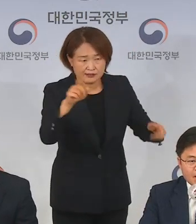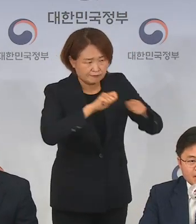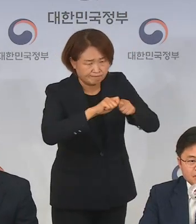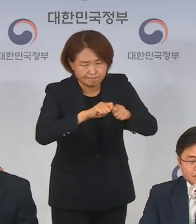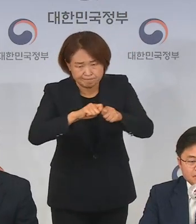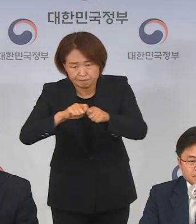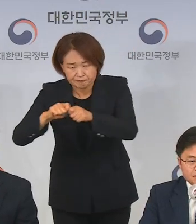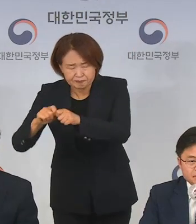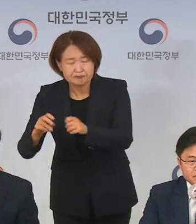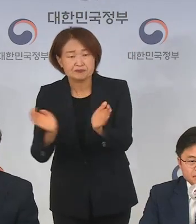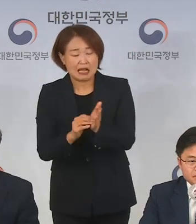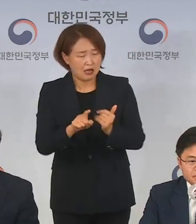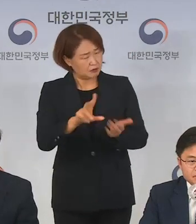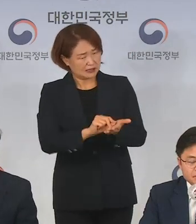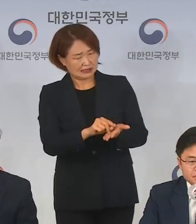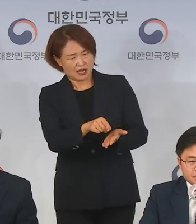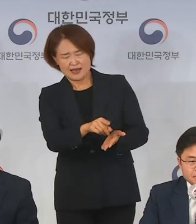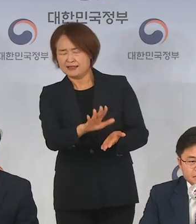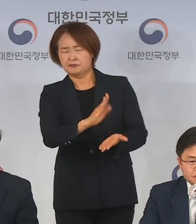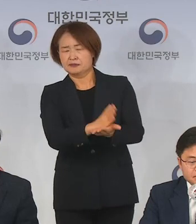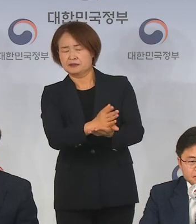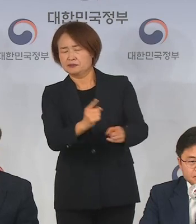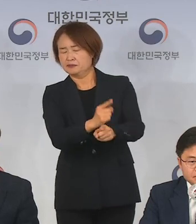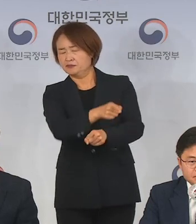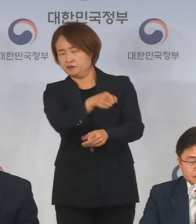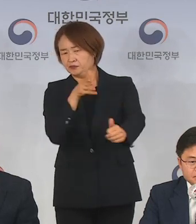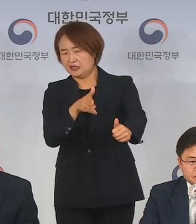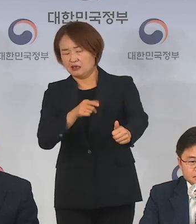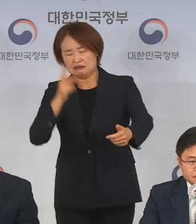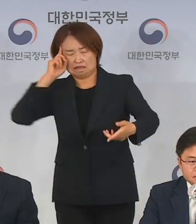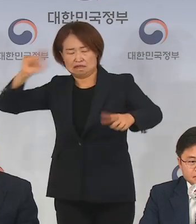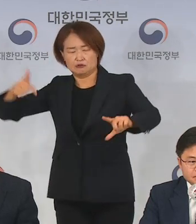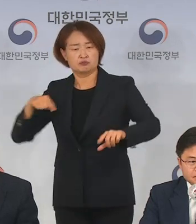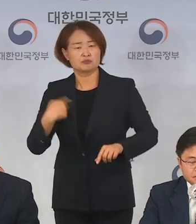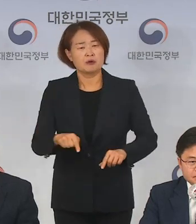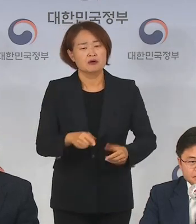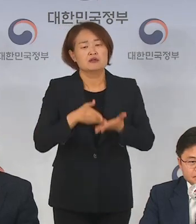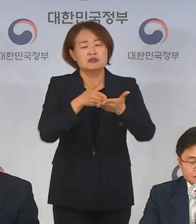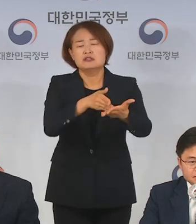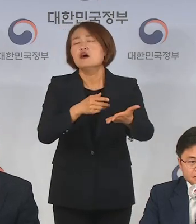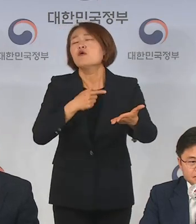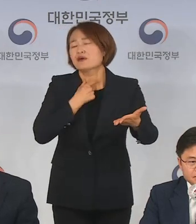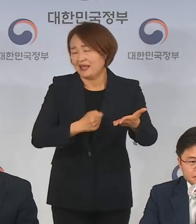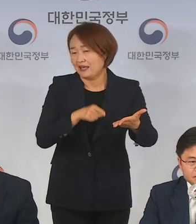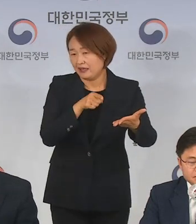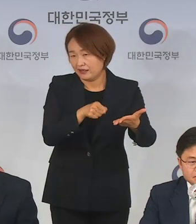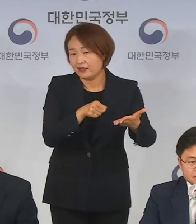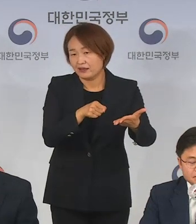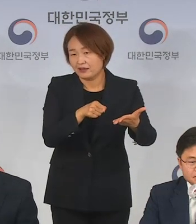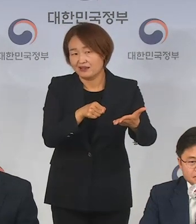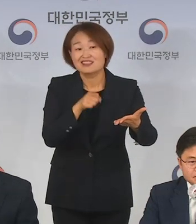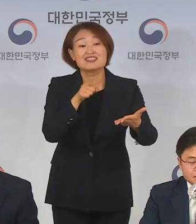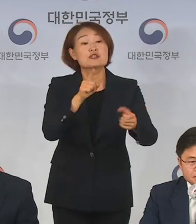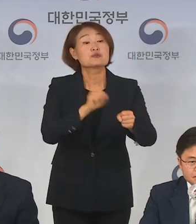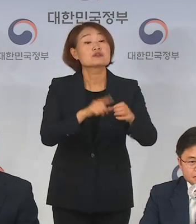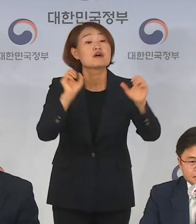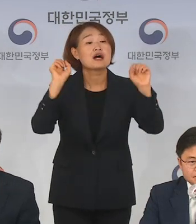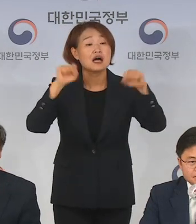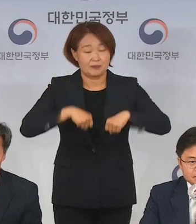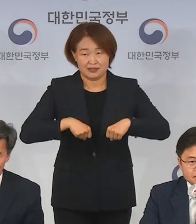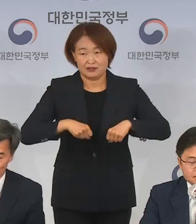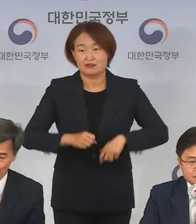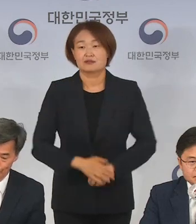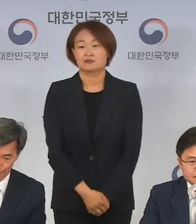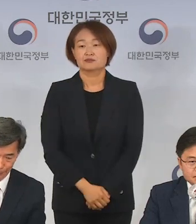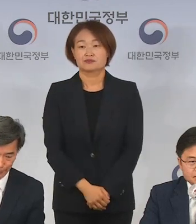사항이 있으면 그걸 시정토로 한다든지 이의를 제기한다든지 이런 과정이 중요해서 이렇게 합의를 했다 이렇게 이해하시면 될 것